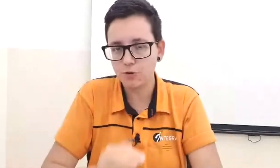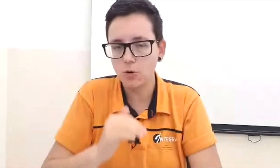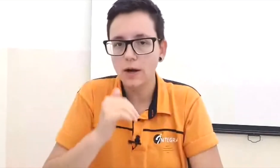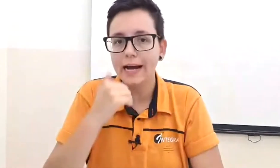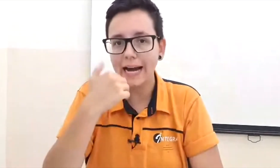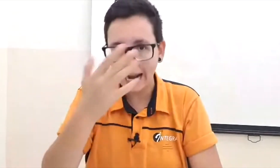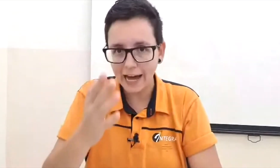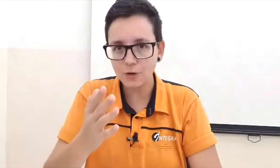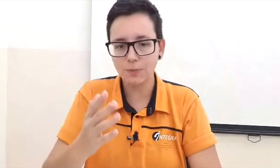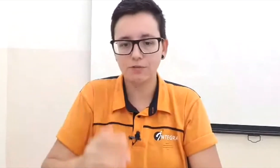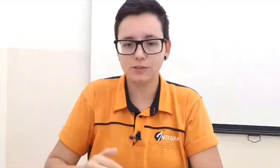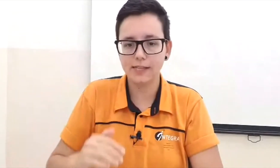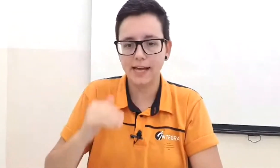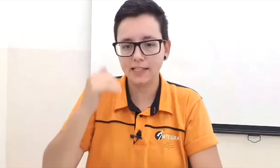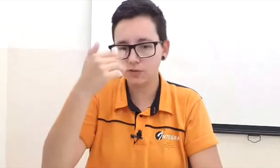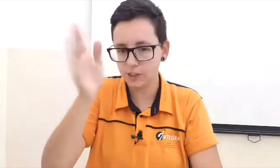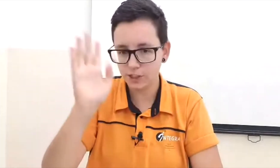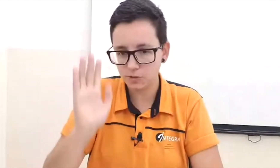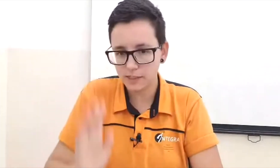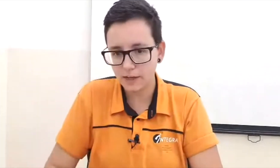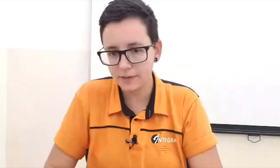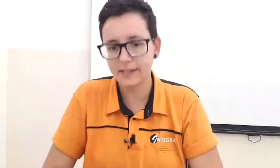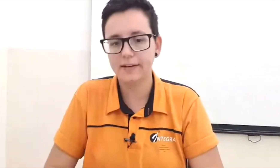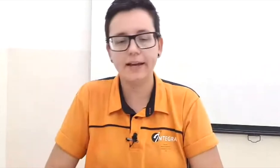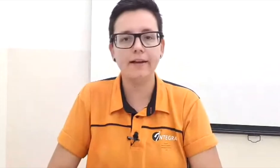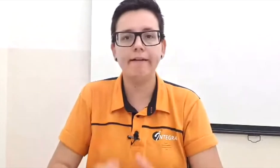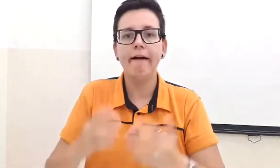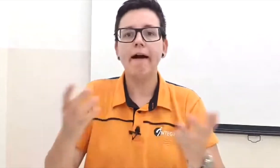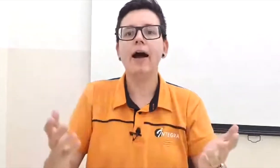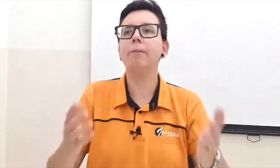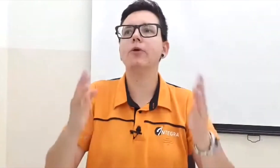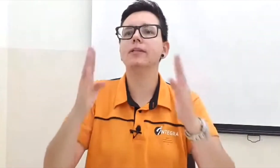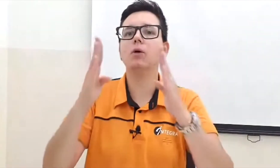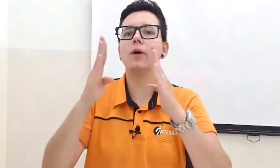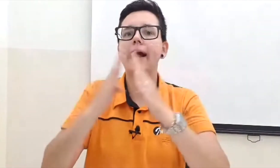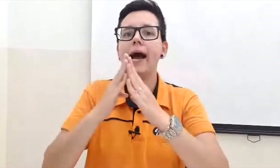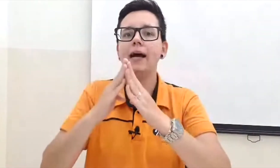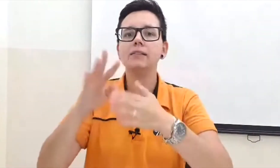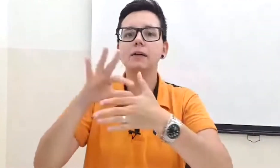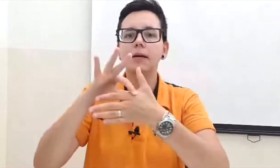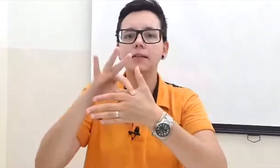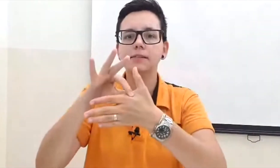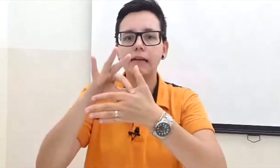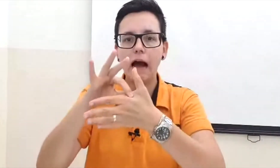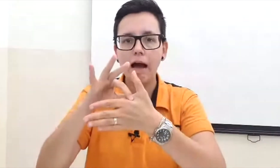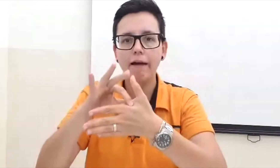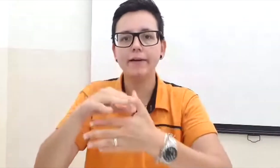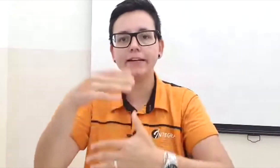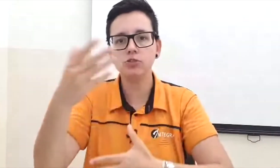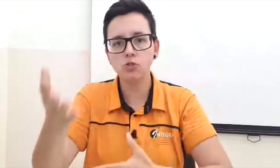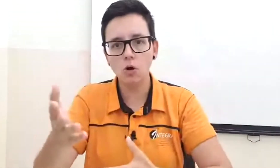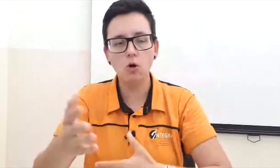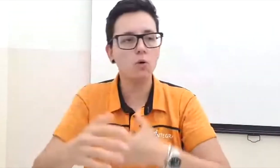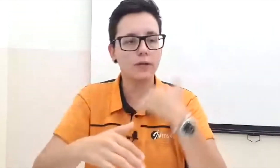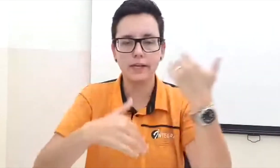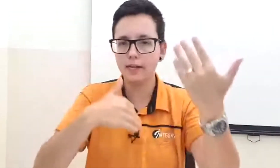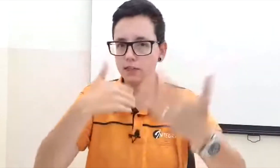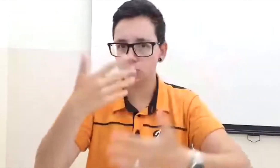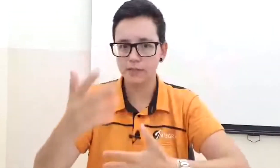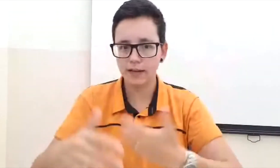ficou claro para vocês já conseguiram entender. Ah, pronto, então casa mais carne, açougue, isso. E aí